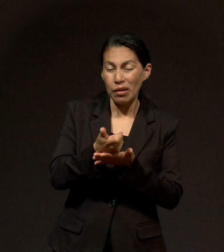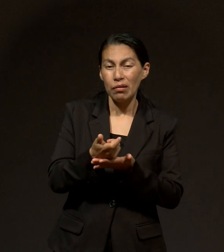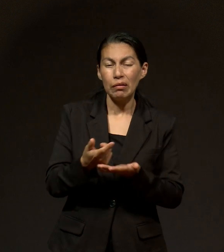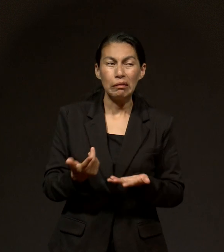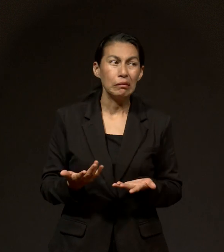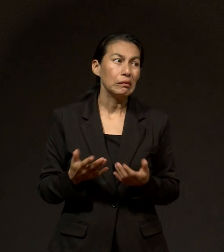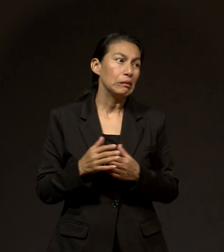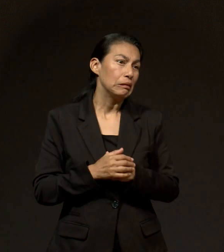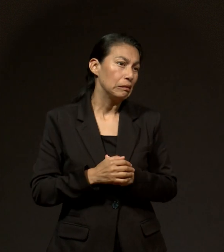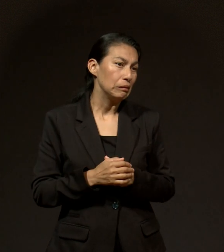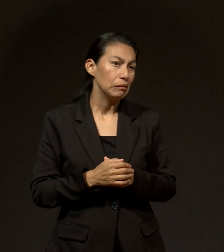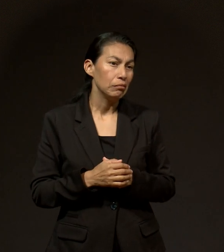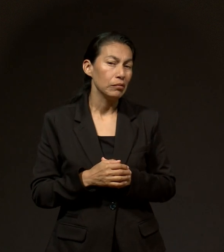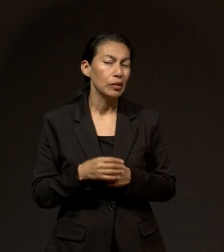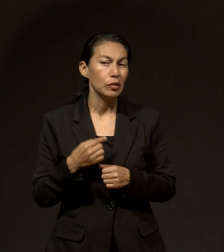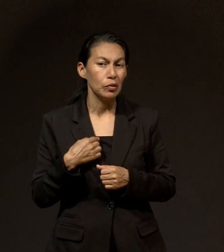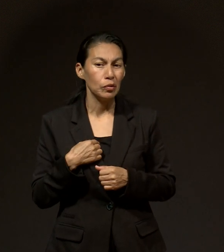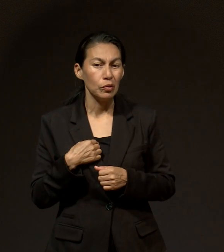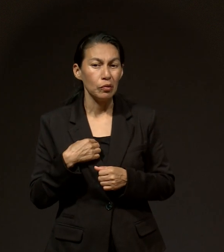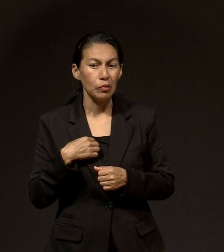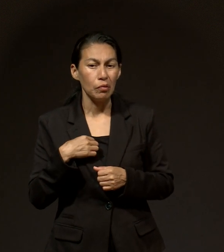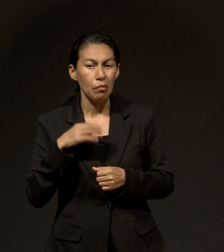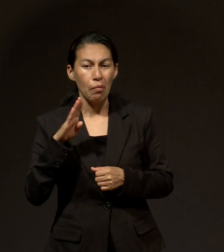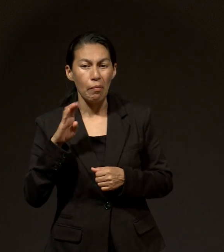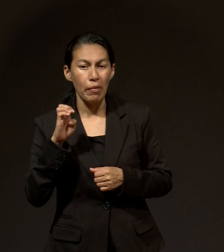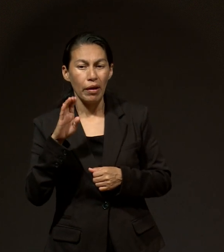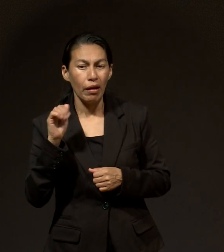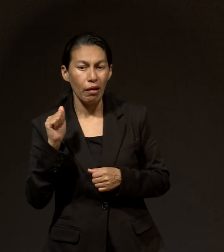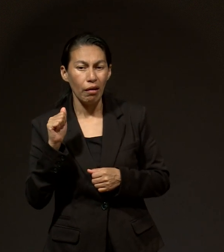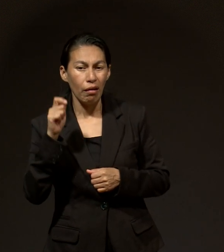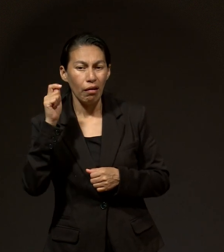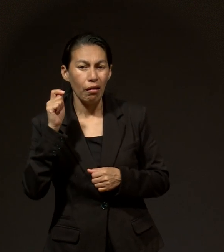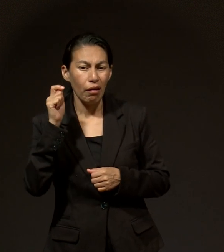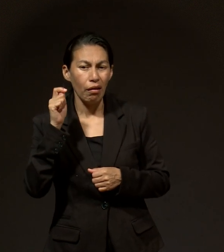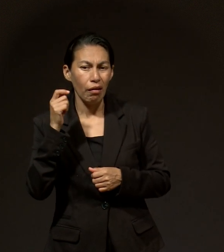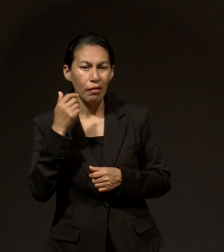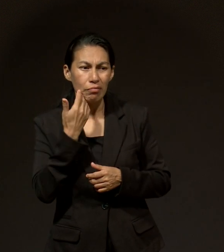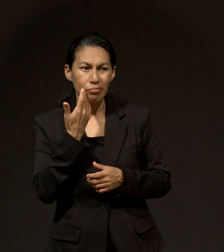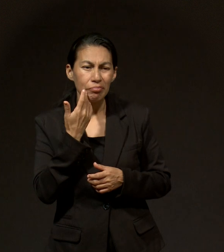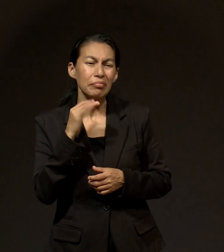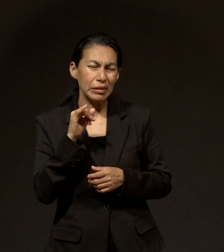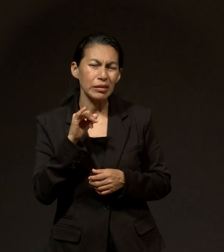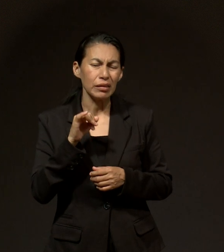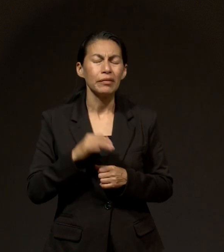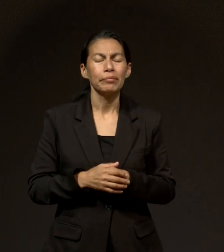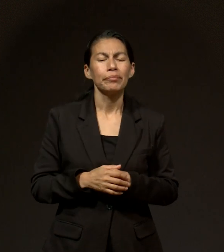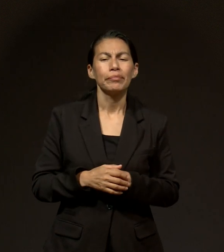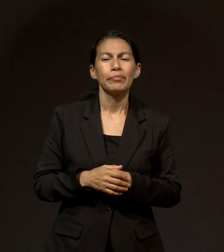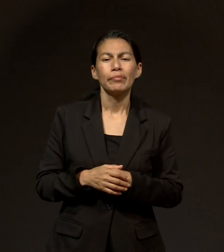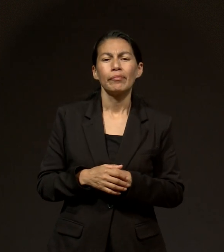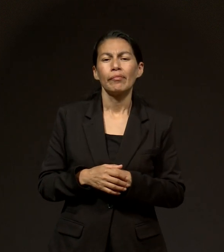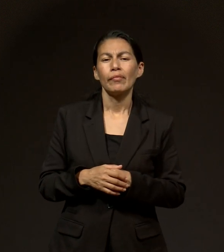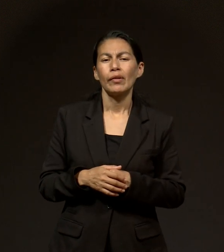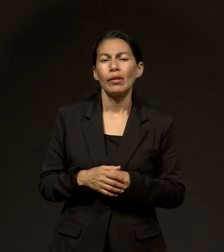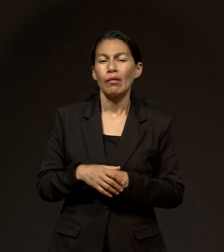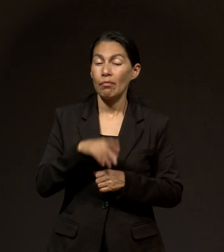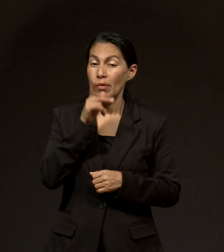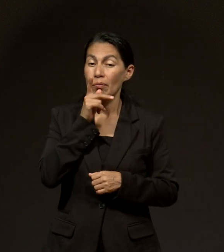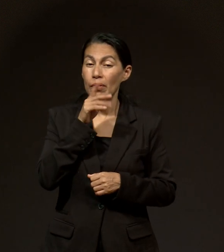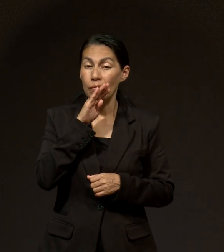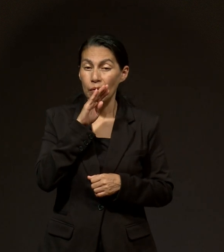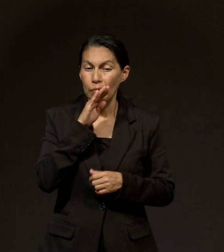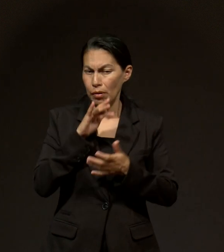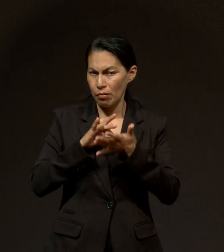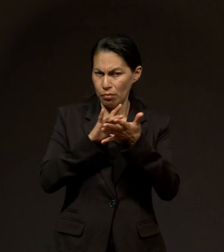yo dije, pues, igual para buscar una beca, pues, estaría bien. Pues, en el otro semestre puede pasar algo, no sé. Y